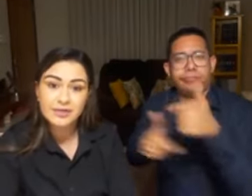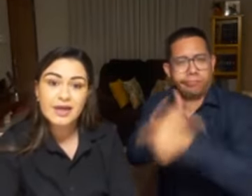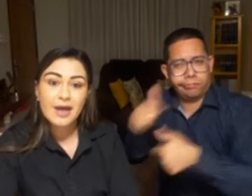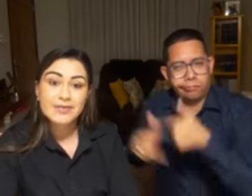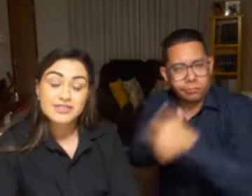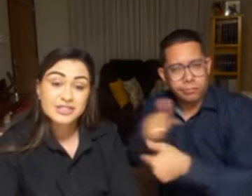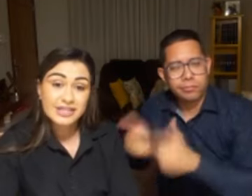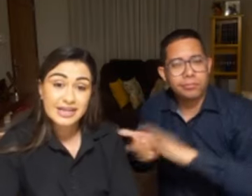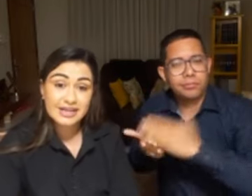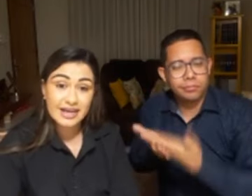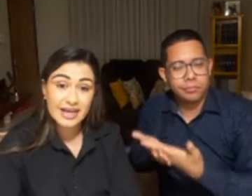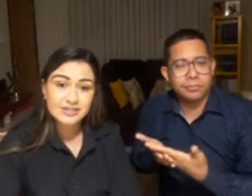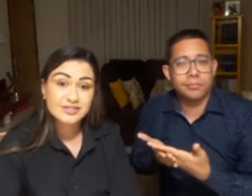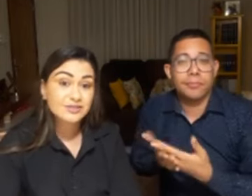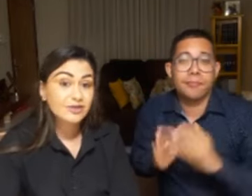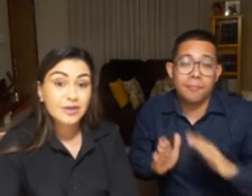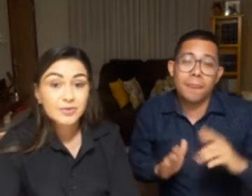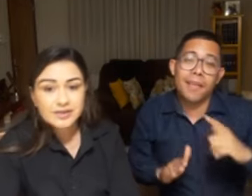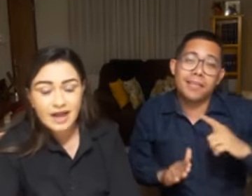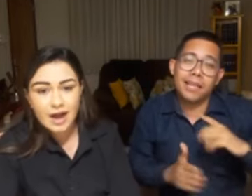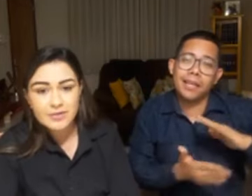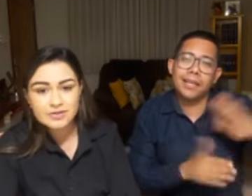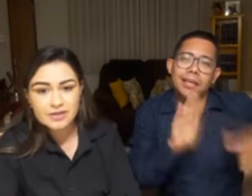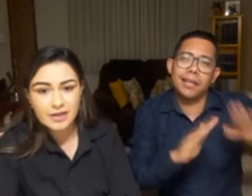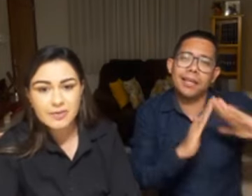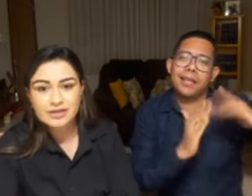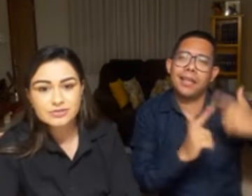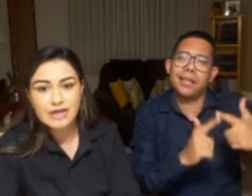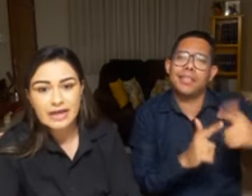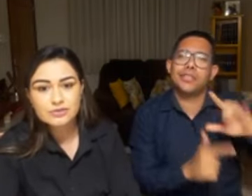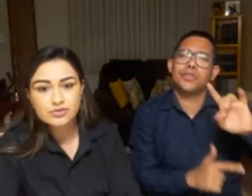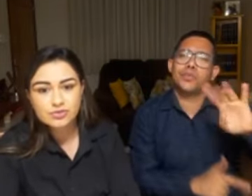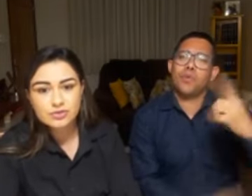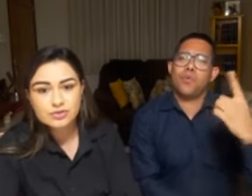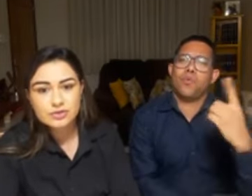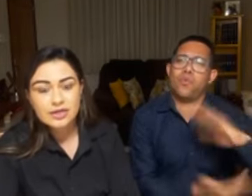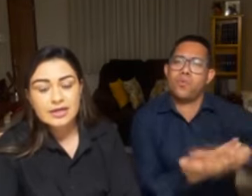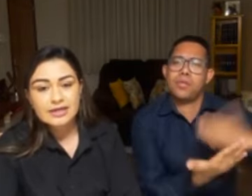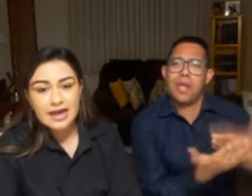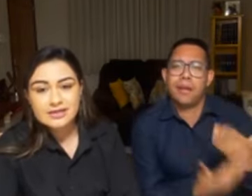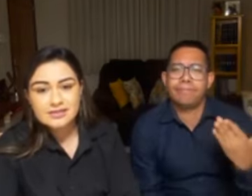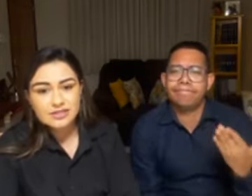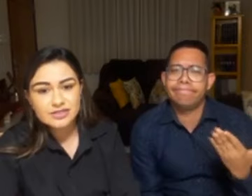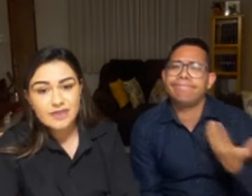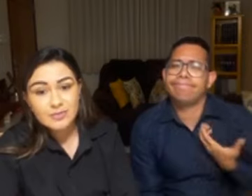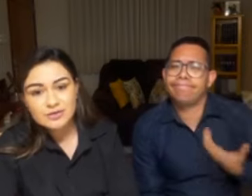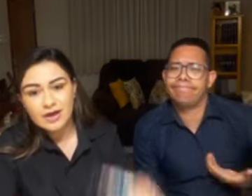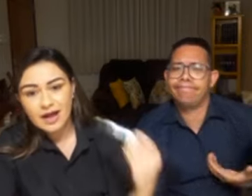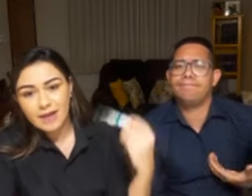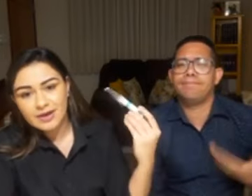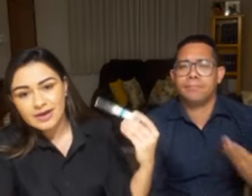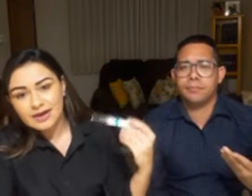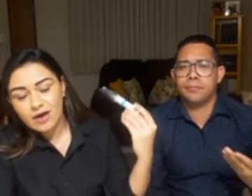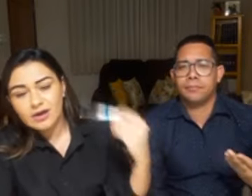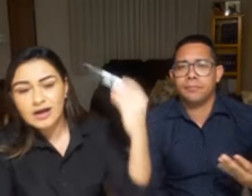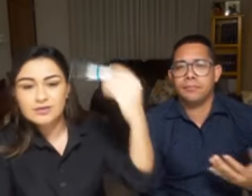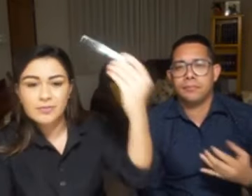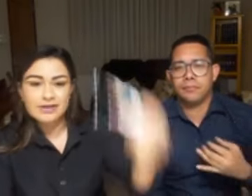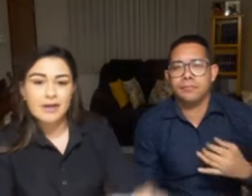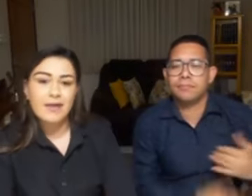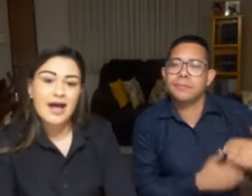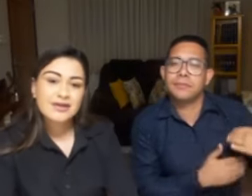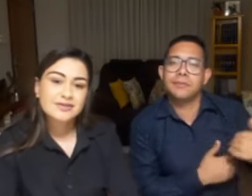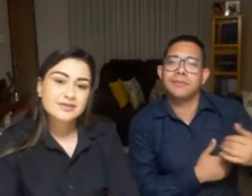equipe. A gente tem igrejas que só tem um intérprete, né, para ajudar aí os surdos. E é cansativo. Aí a pessoa acaba